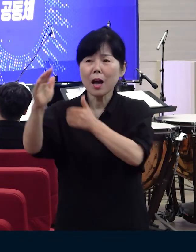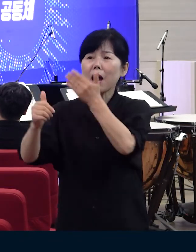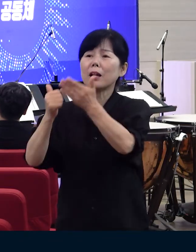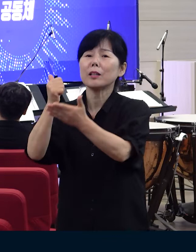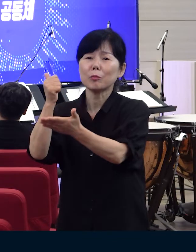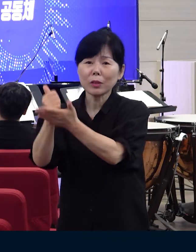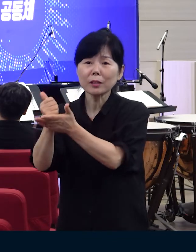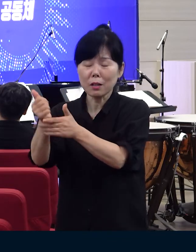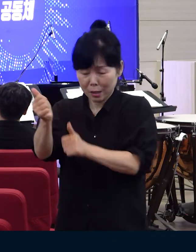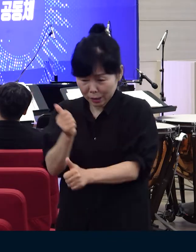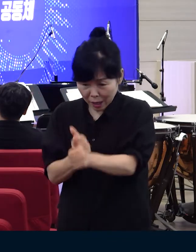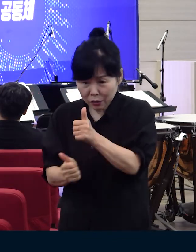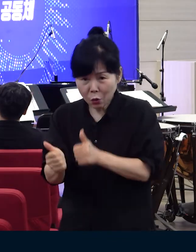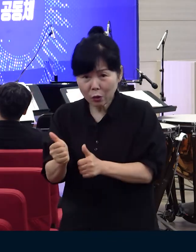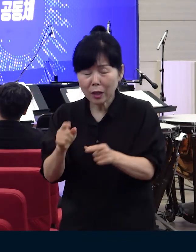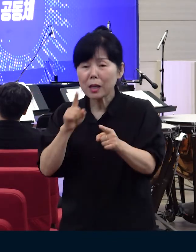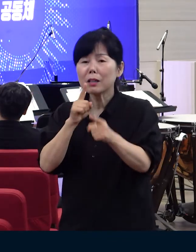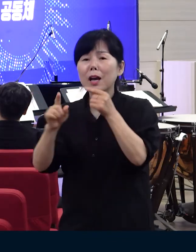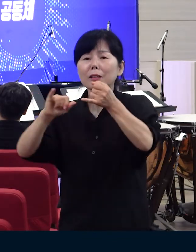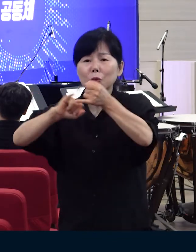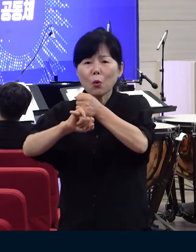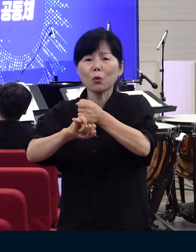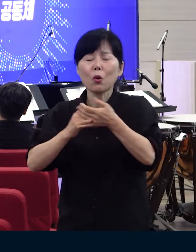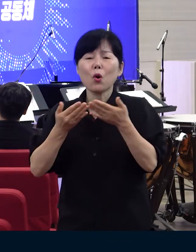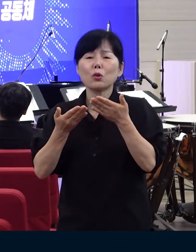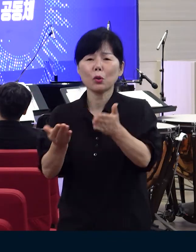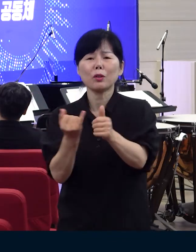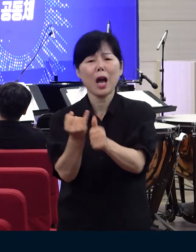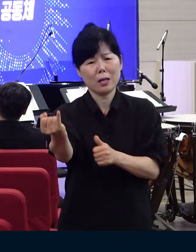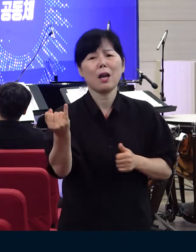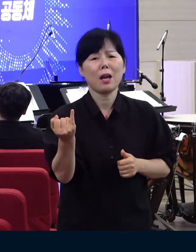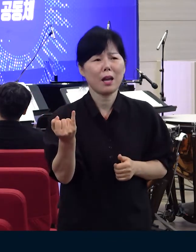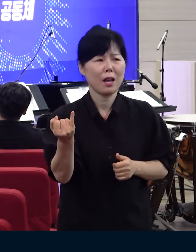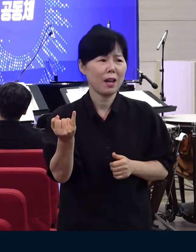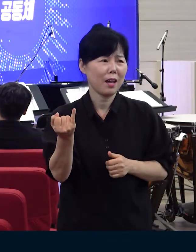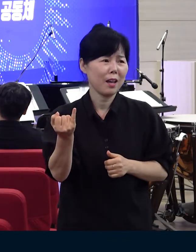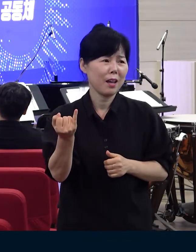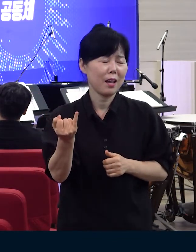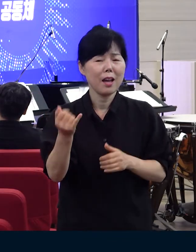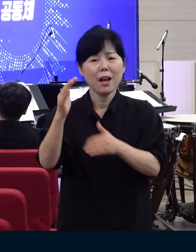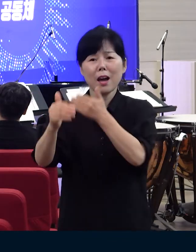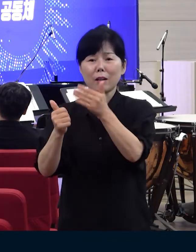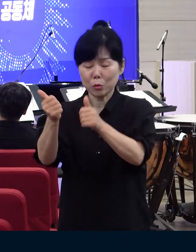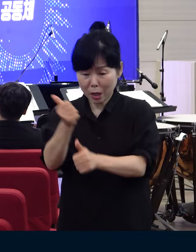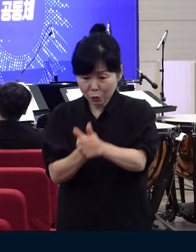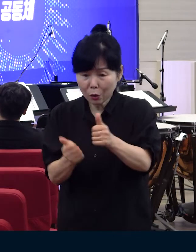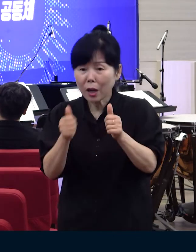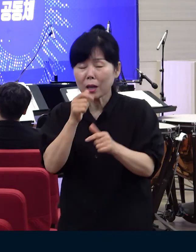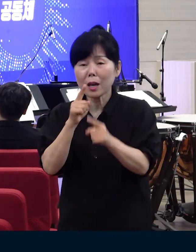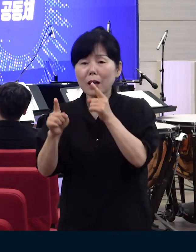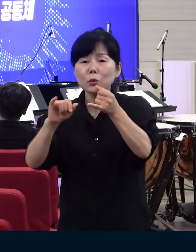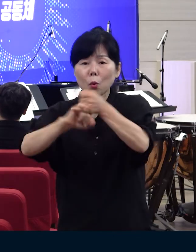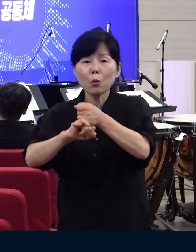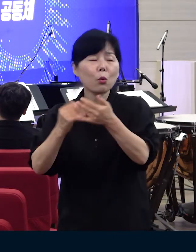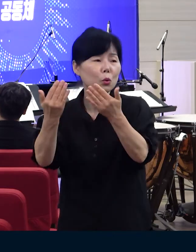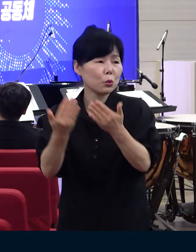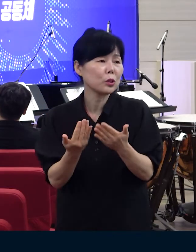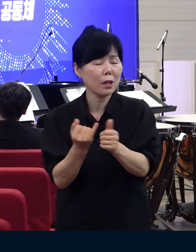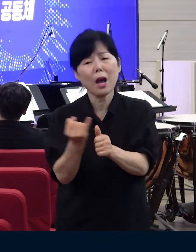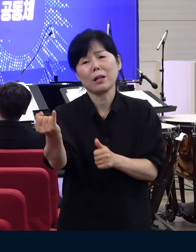하나님께서 자손의 언약을 주시면서 바로 그 아내를 통해 주시겠다고 말씀하신 언약의 아내잖아요.